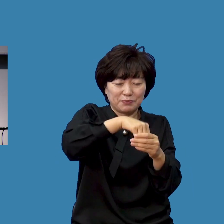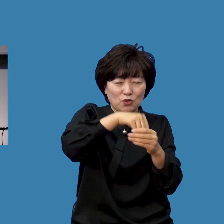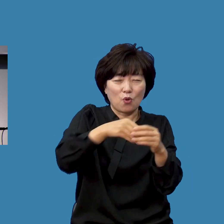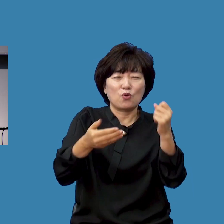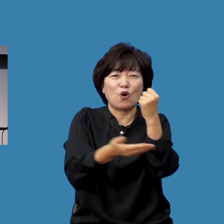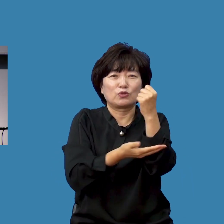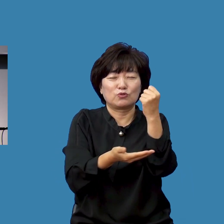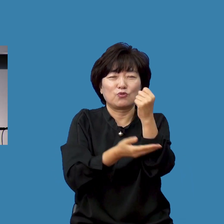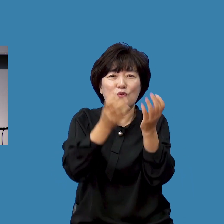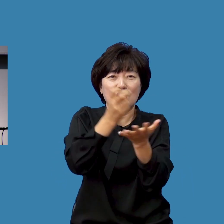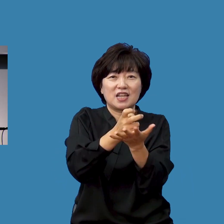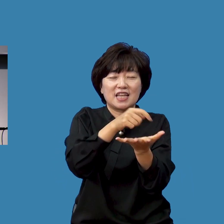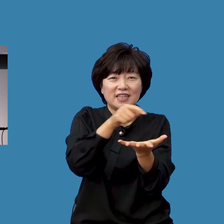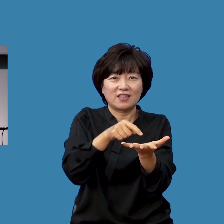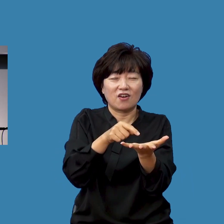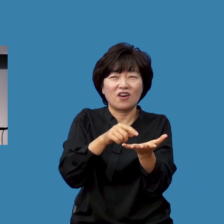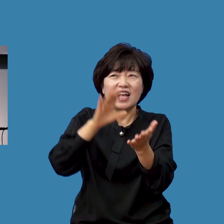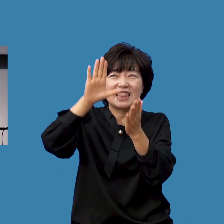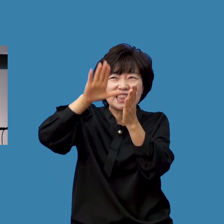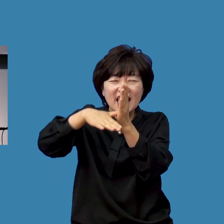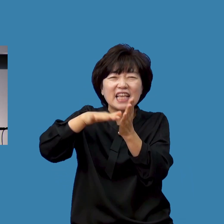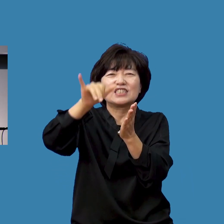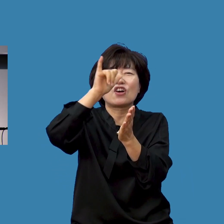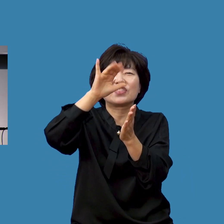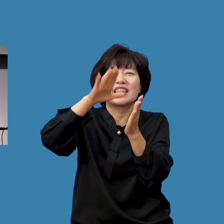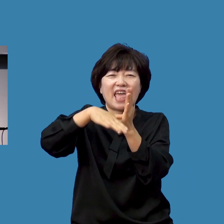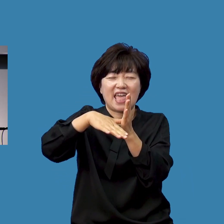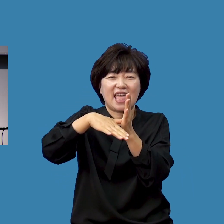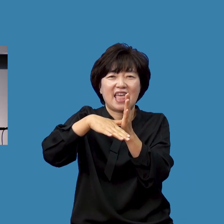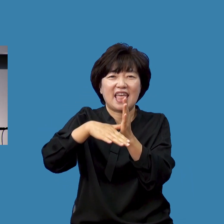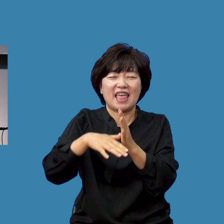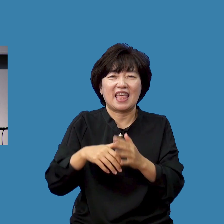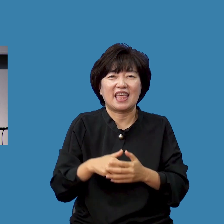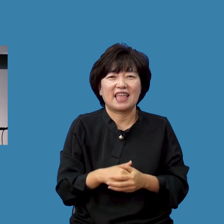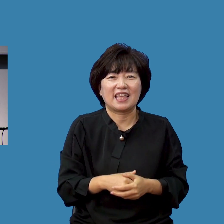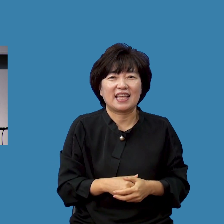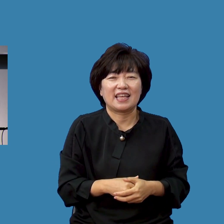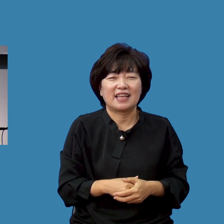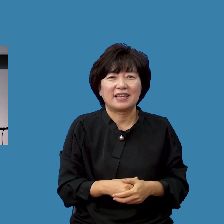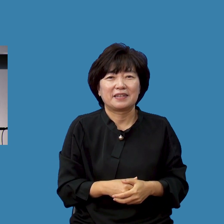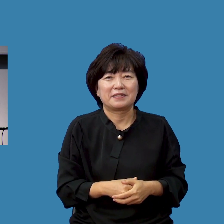거두는 원리에서 기억하셔야 될 것은 때가 있다는 거예요. 때가.